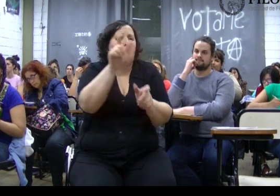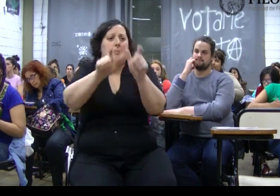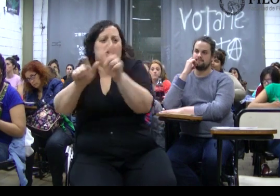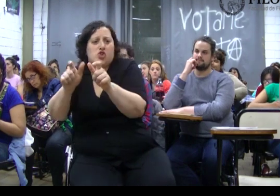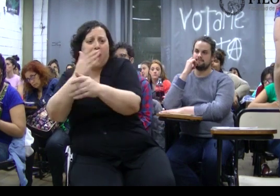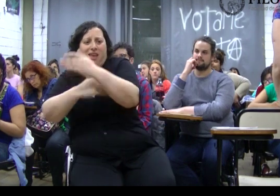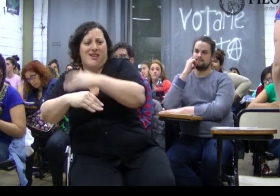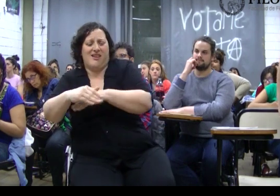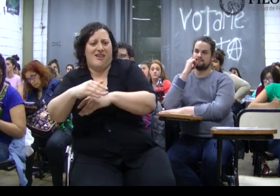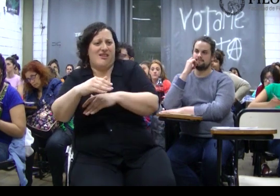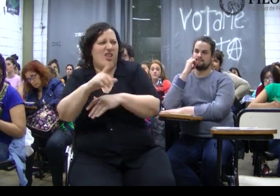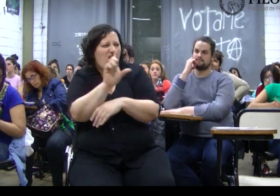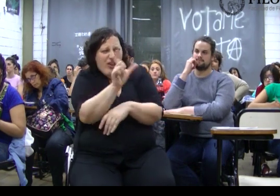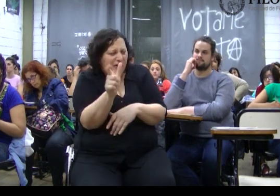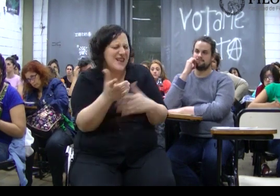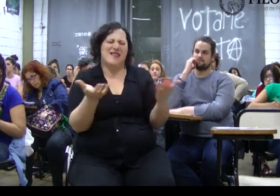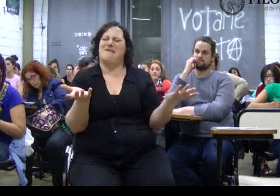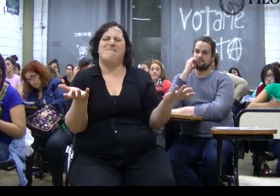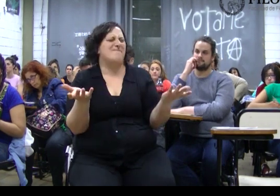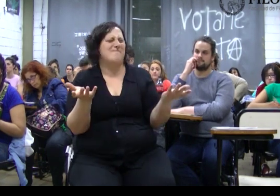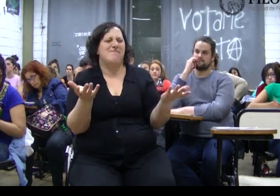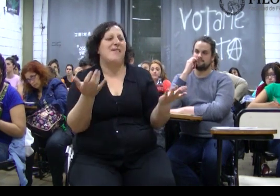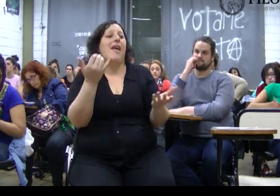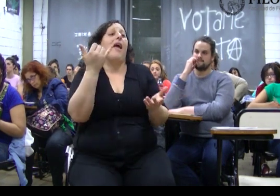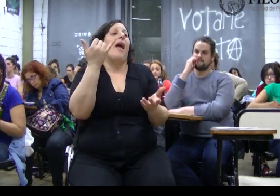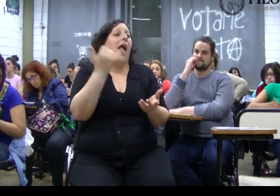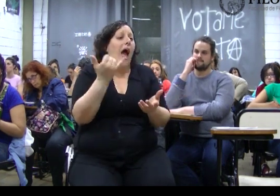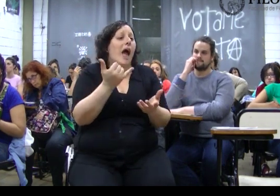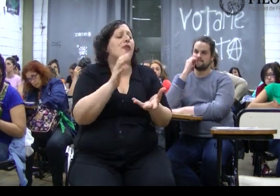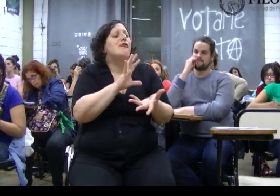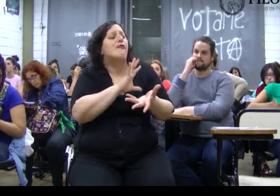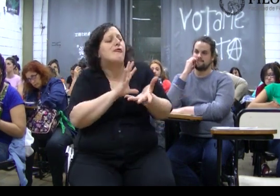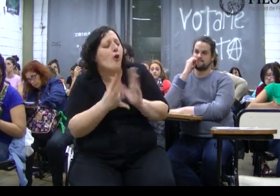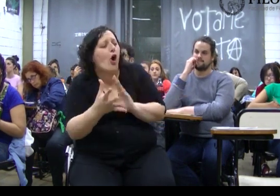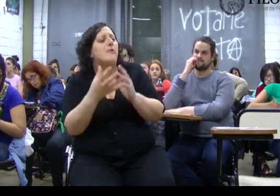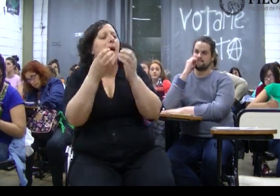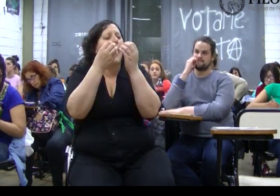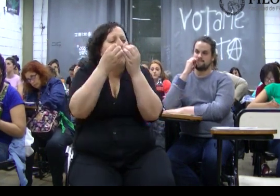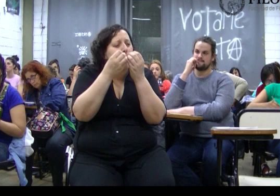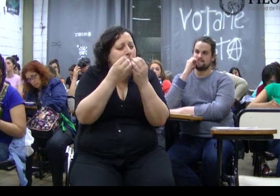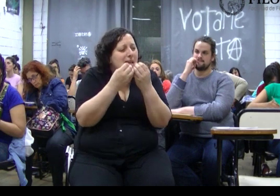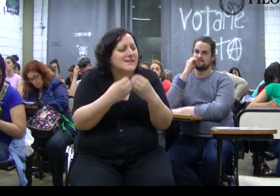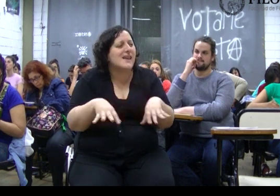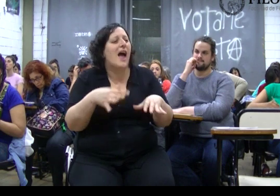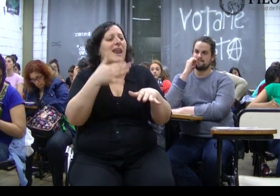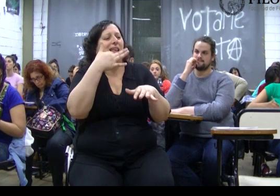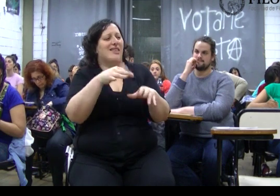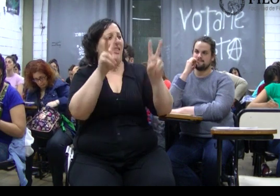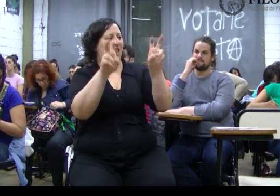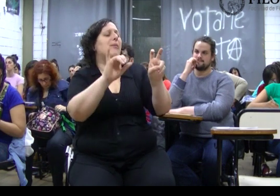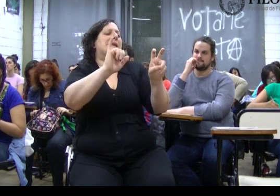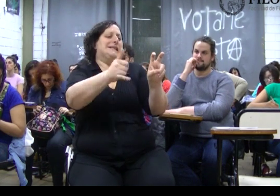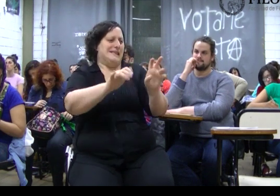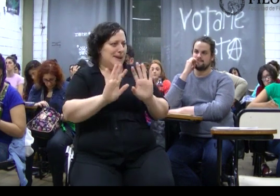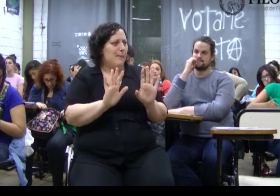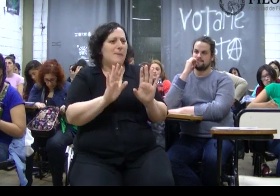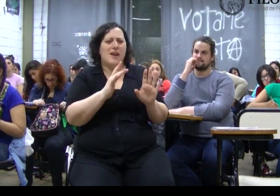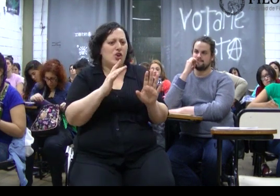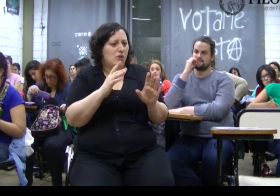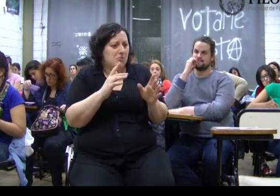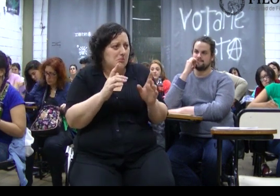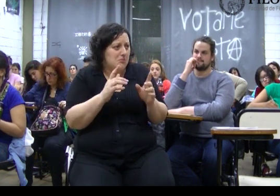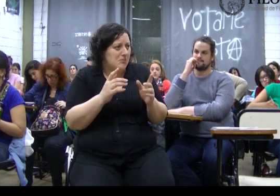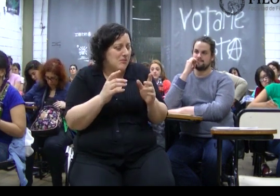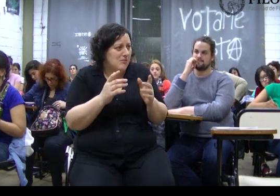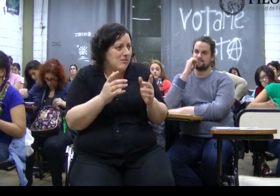de especificidades para poder entrarle a la cuestión, ¿sí? Pero no estamos hablando de dos sexualidades diferentes. Incluso, la